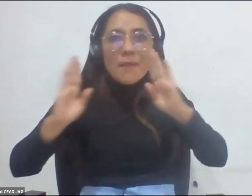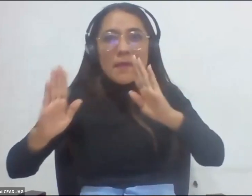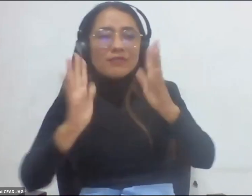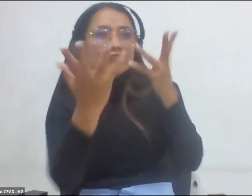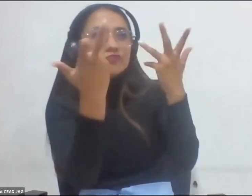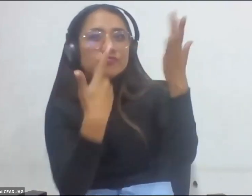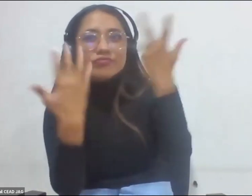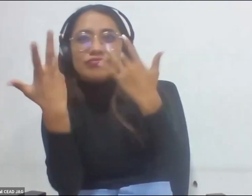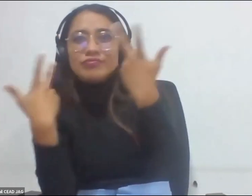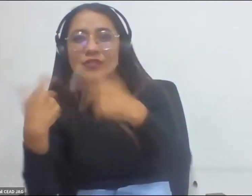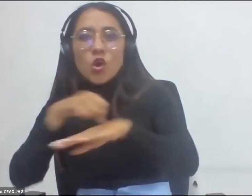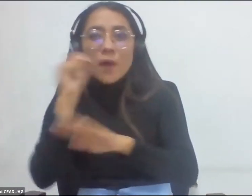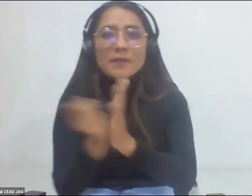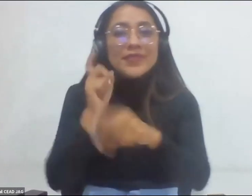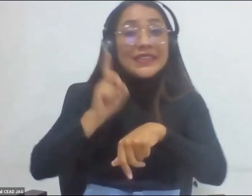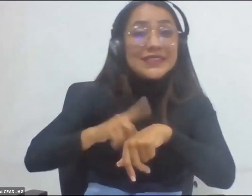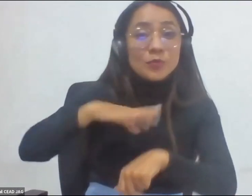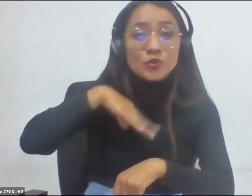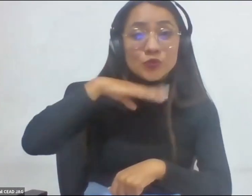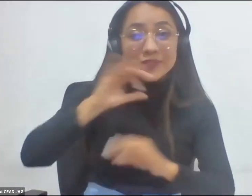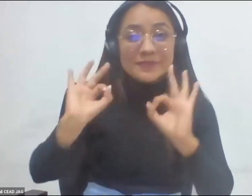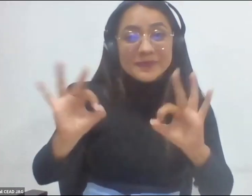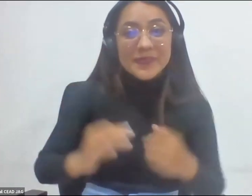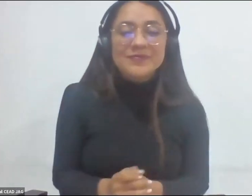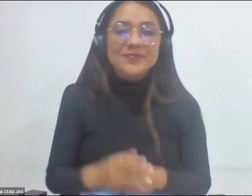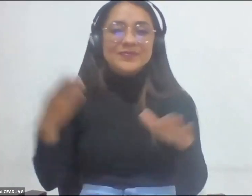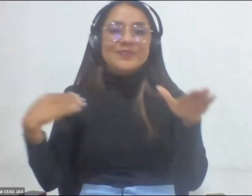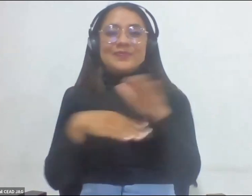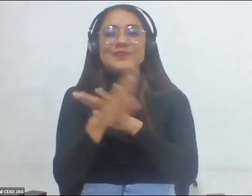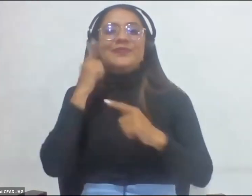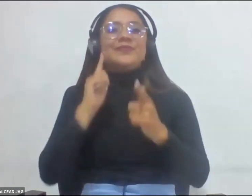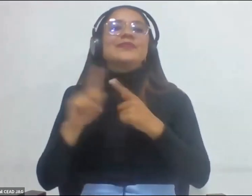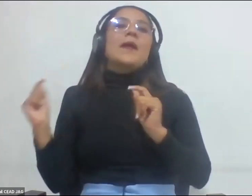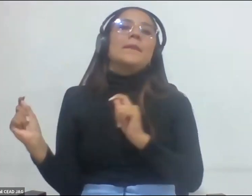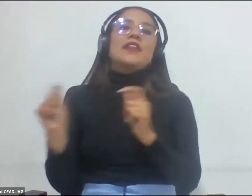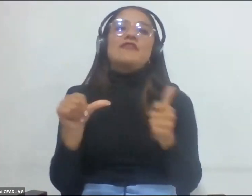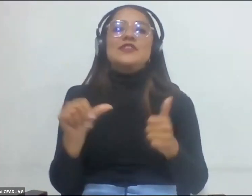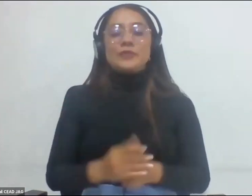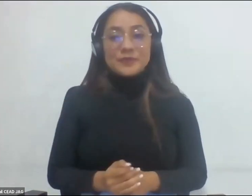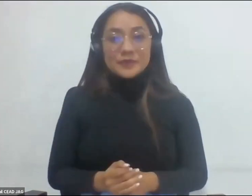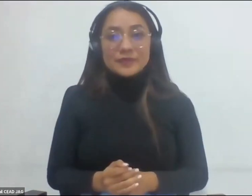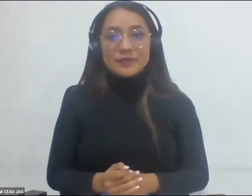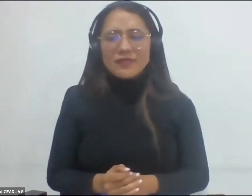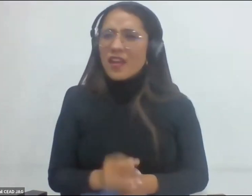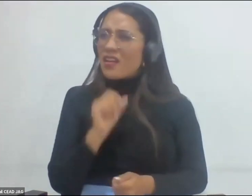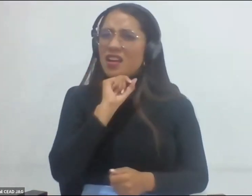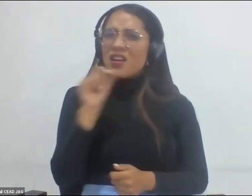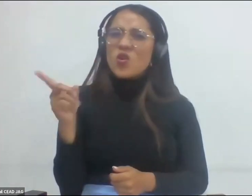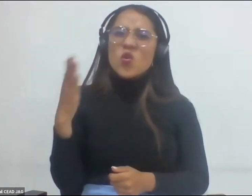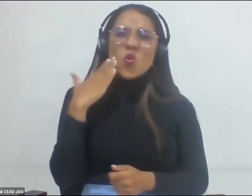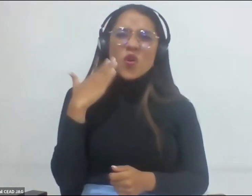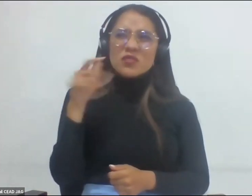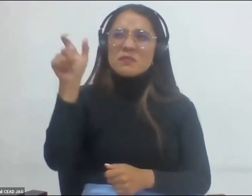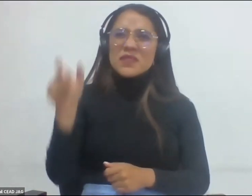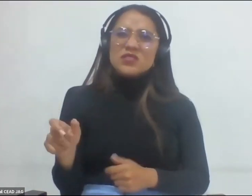que ustedes tengan esta información y Acceder al beneficio y en qué momento el aspirante se entera